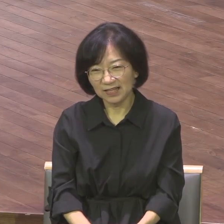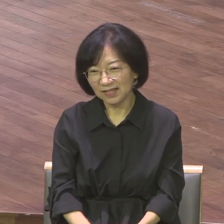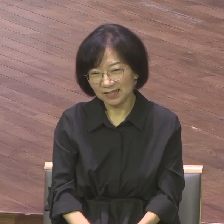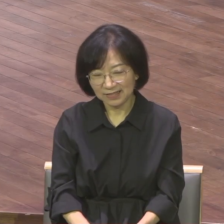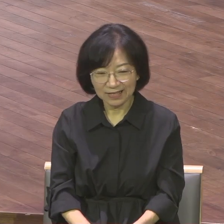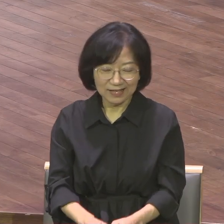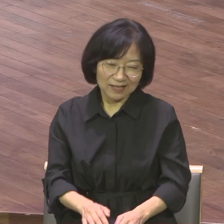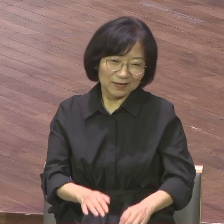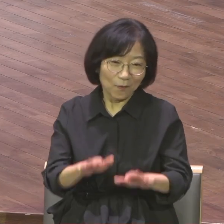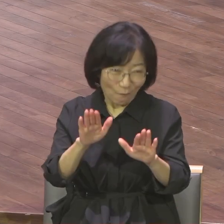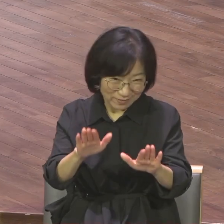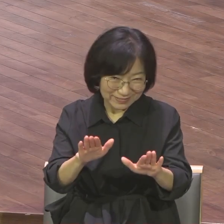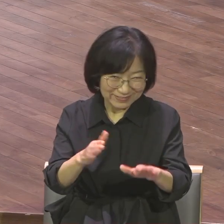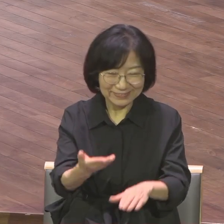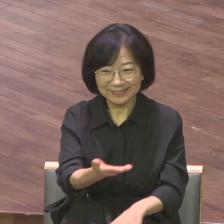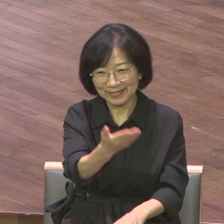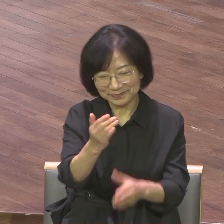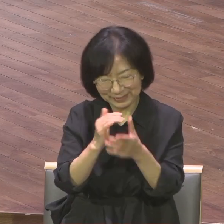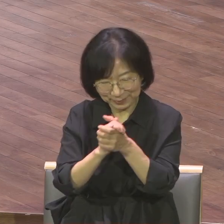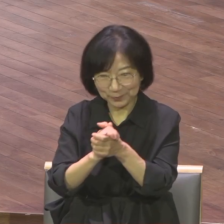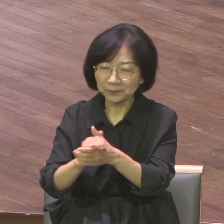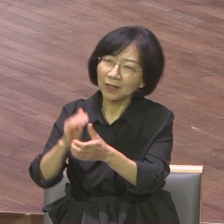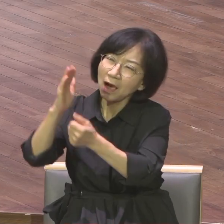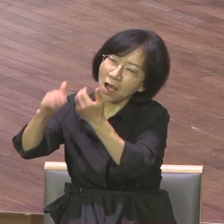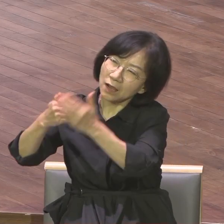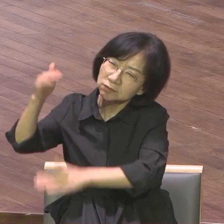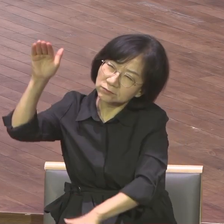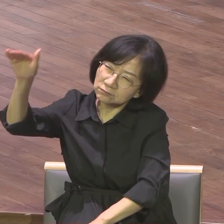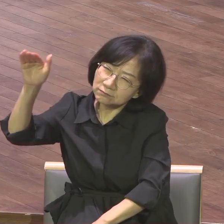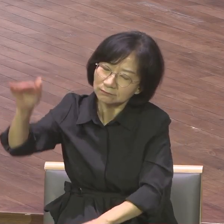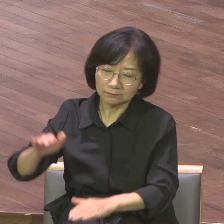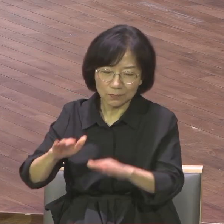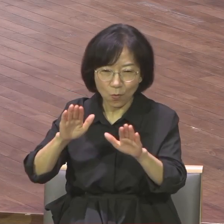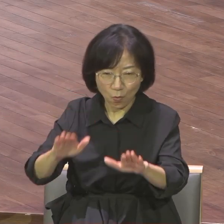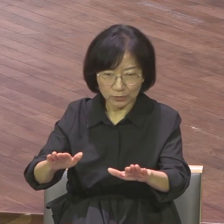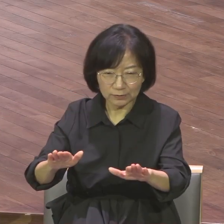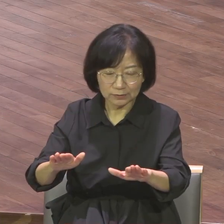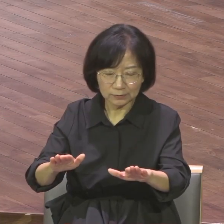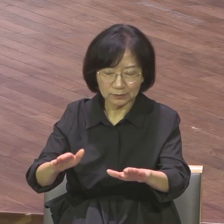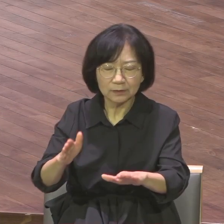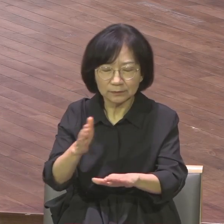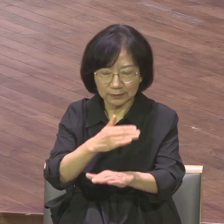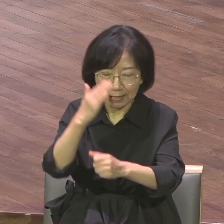하나님이 오늘부터 우리 영계 모든 성도들 성삼위 하나님만 바라보게 하여 주옵소서.